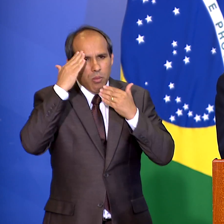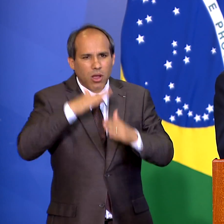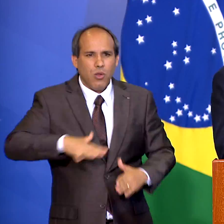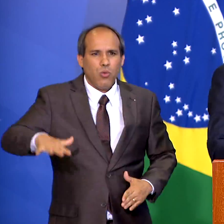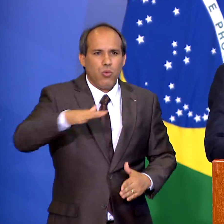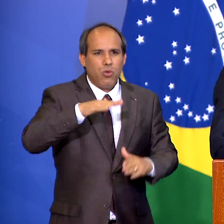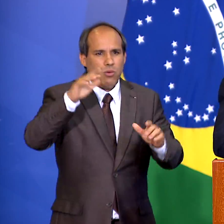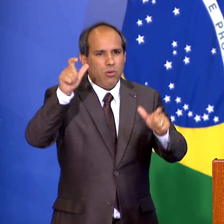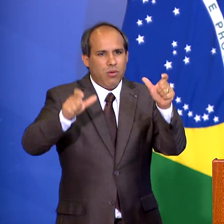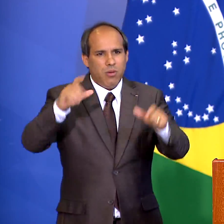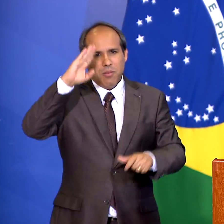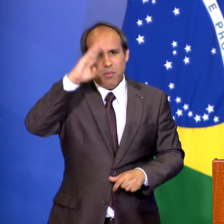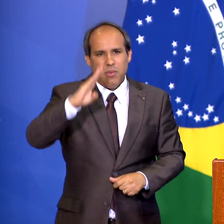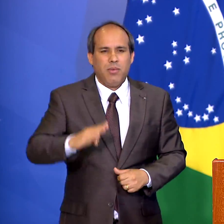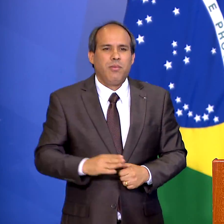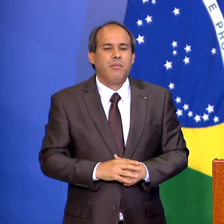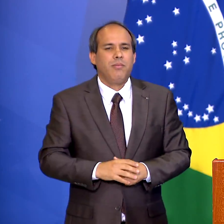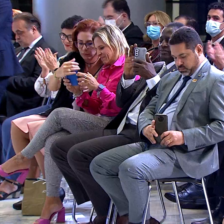a todos os senhores. Hein?